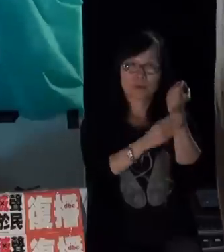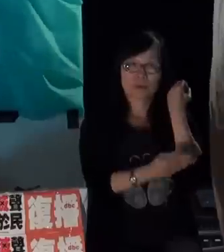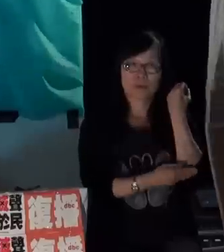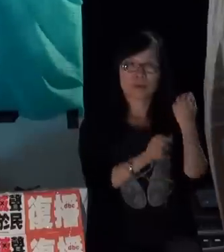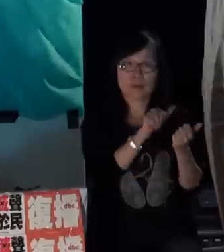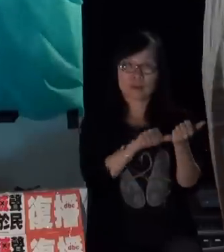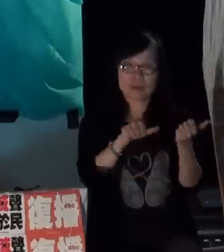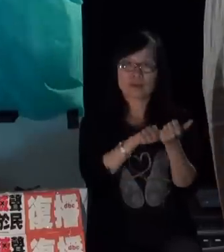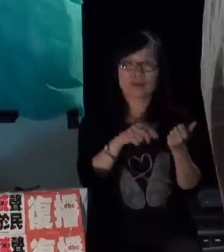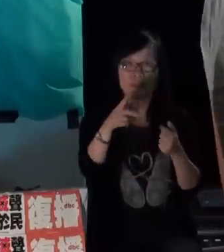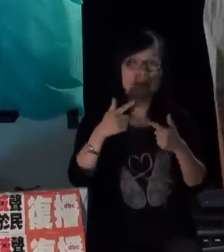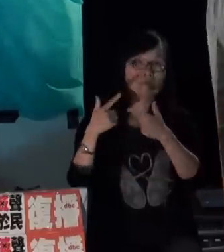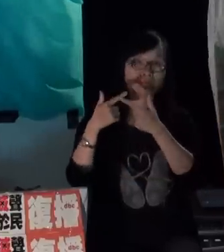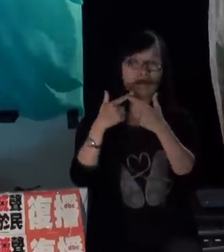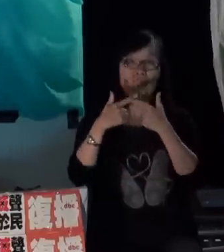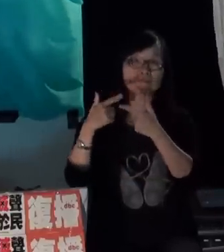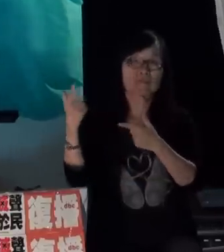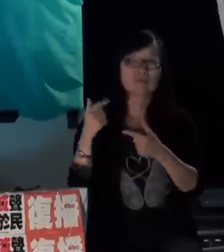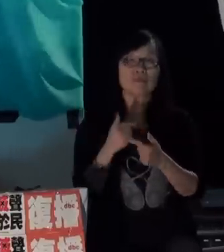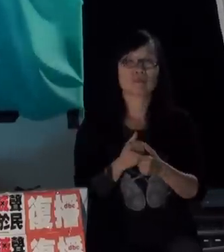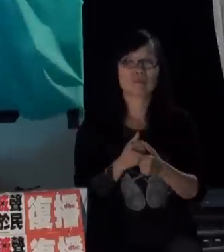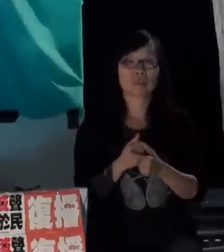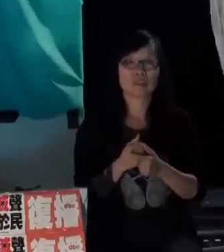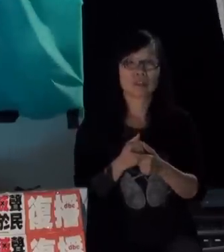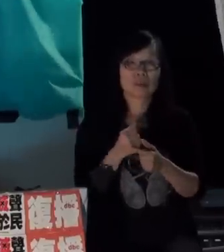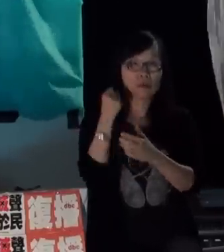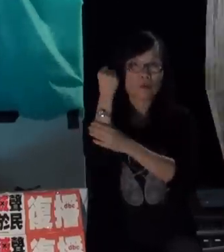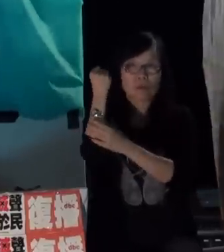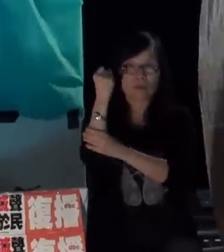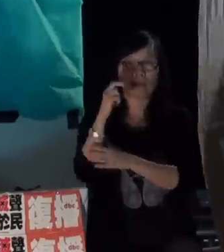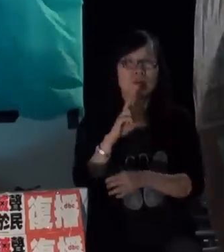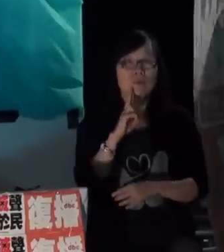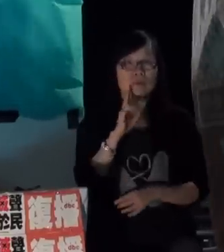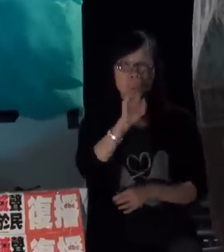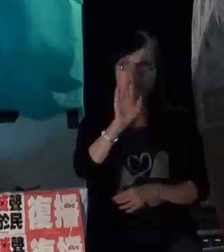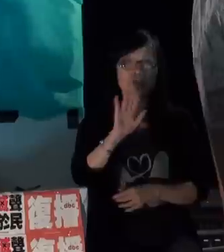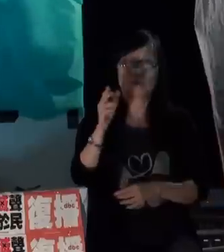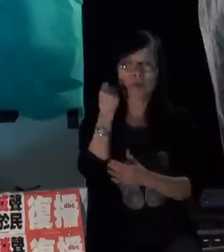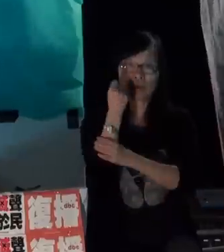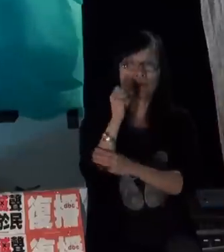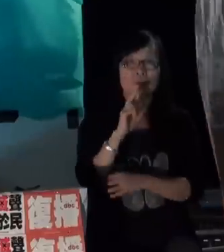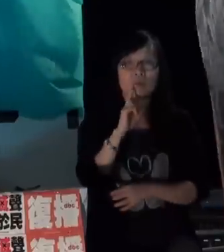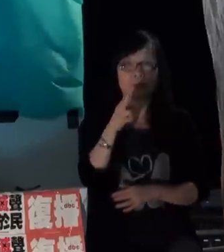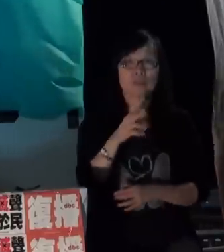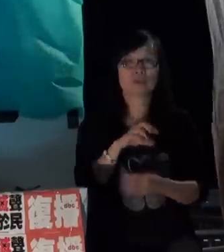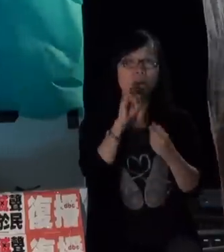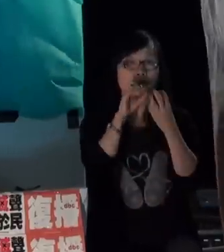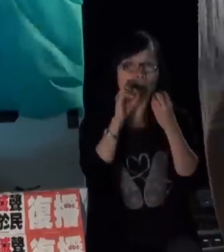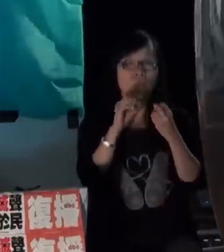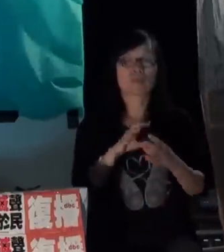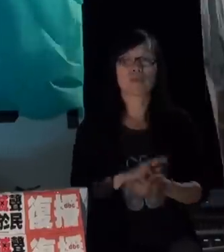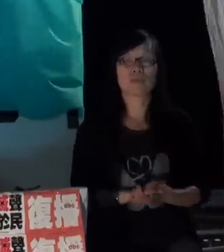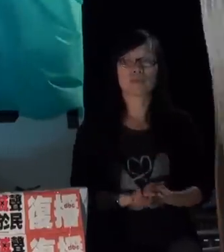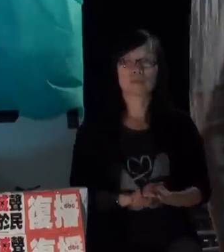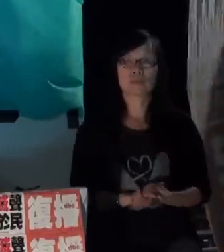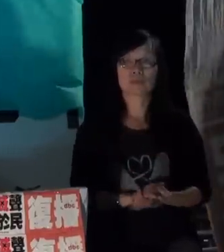話點解你成日要同佢對抗啊？你唔對抗，你唔可以令到佢過唔到，你係冇辦法講價。你